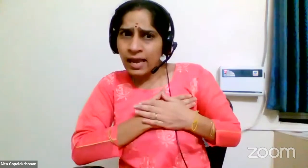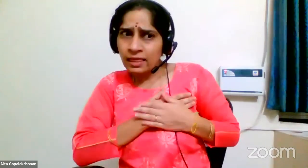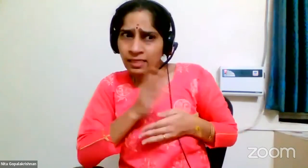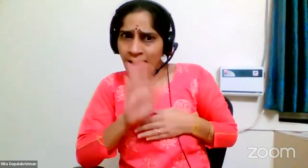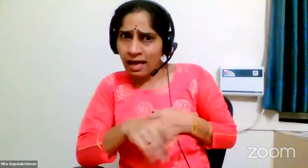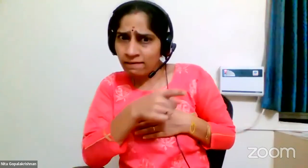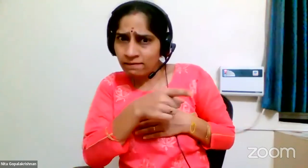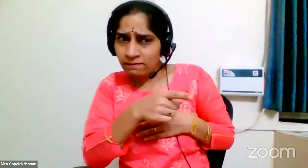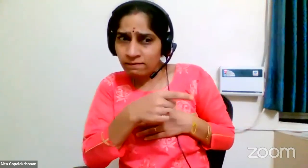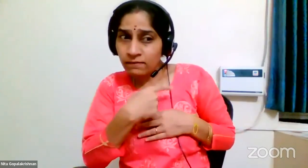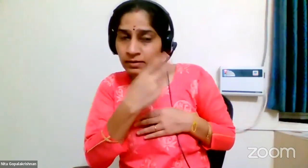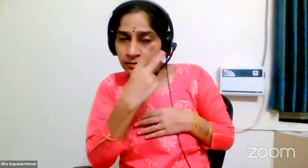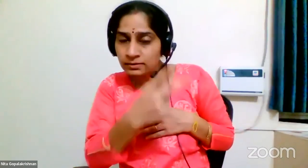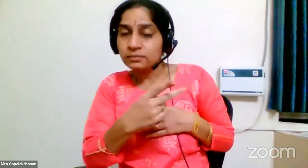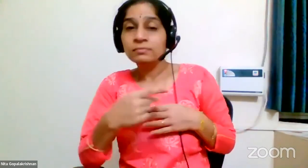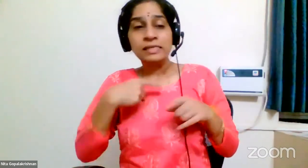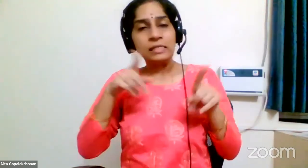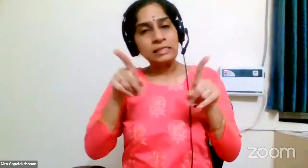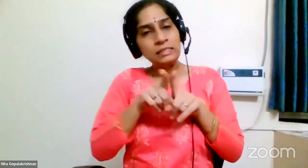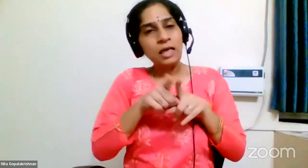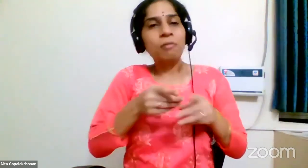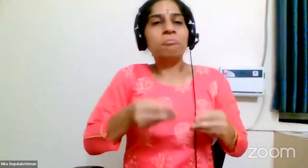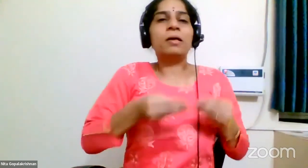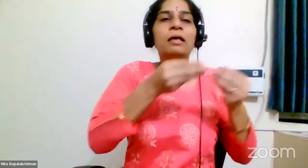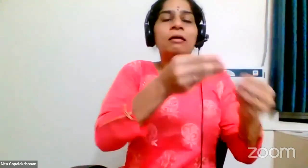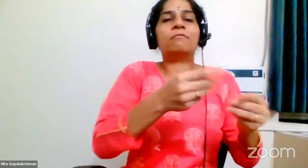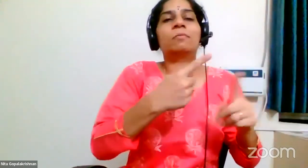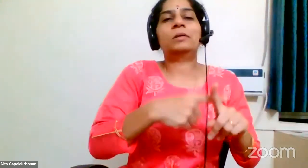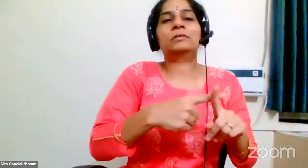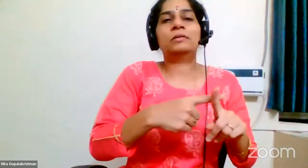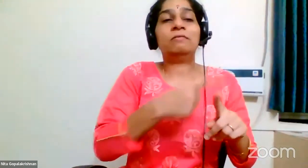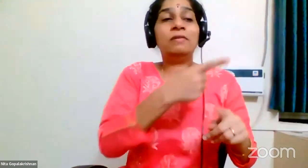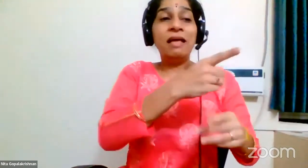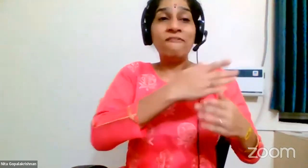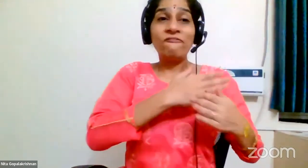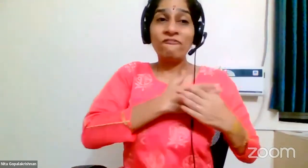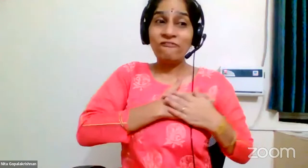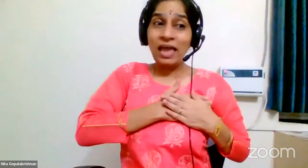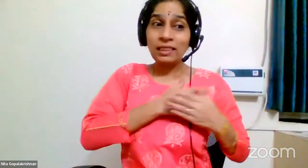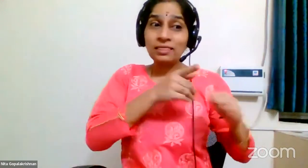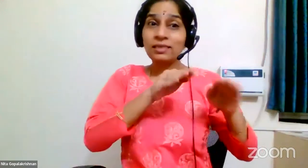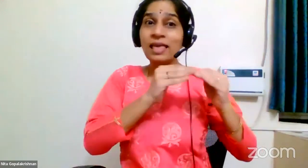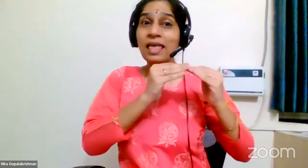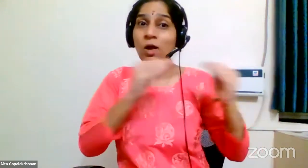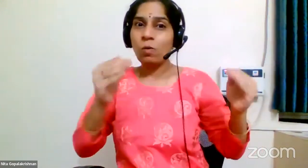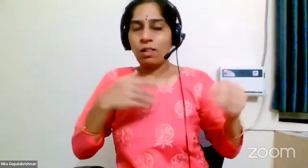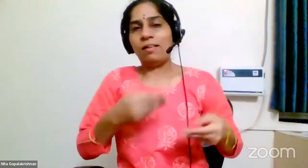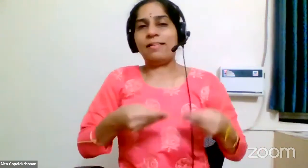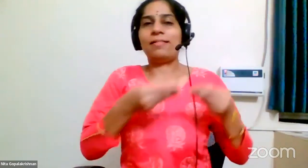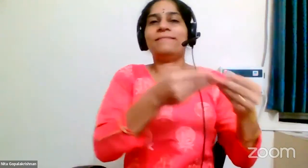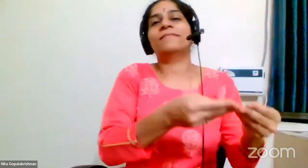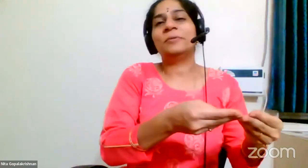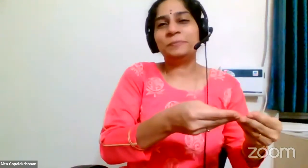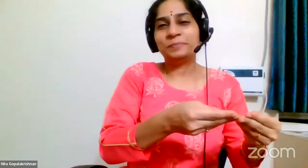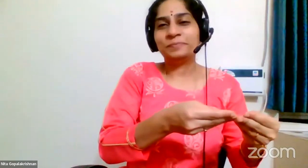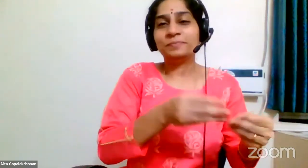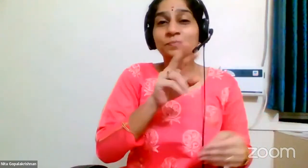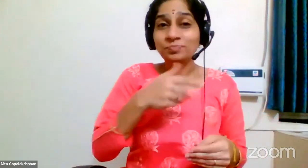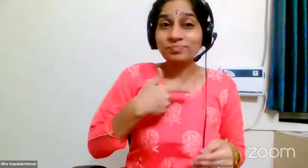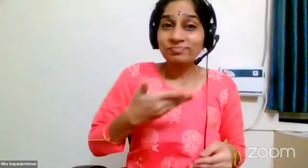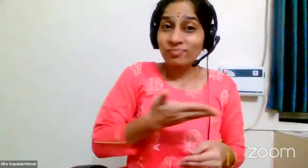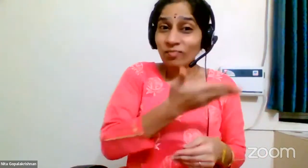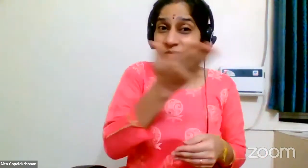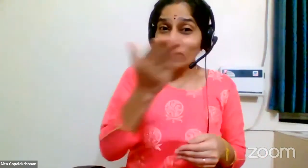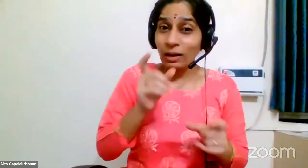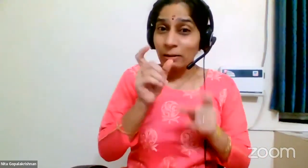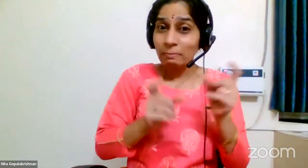और इस प्रकार से जितने भी लोग हैं, जितने भी व्यक्ति हैं, वो सभी